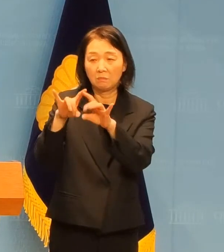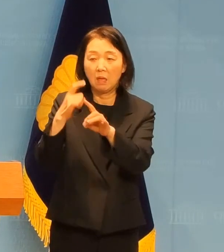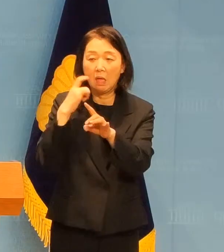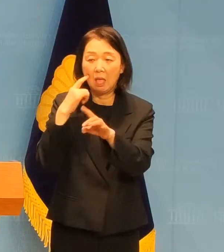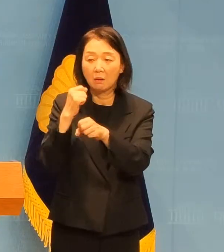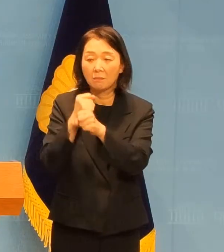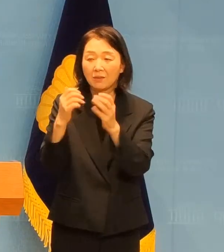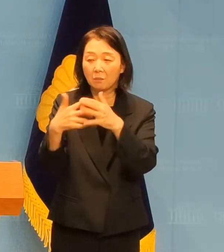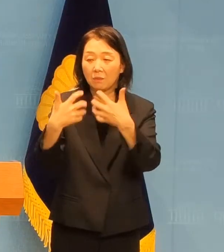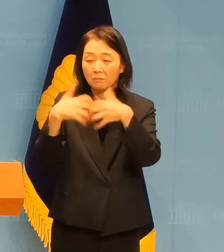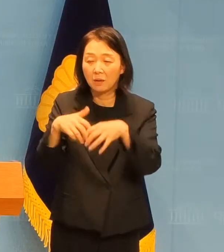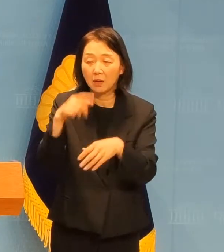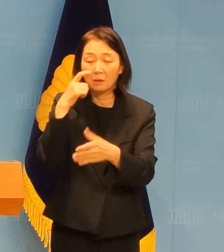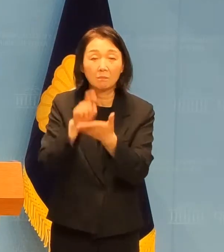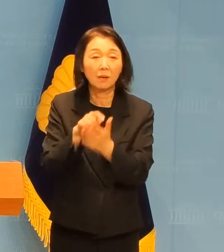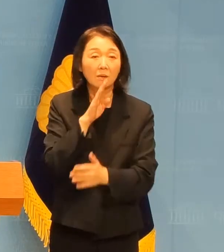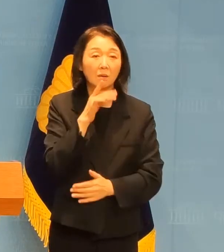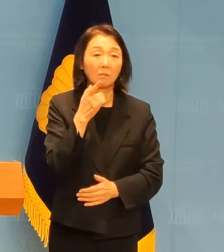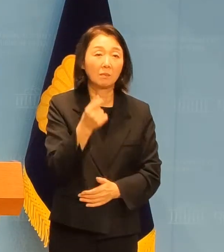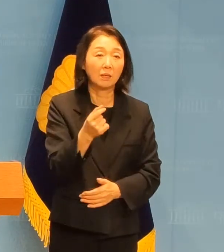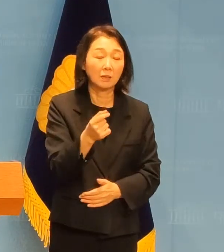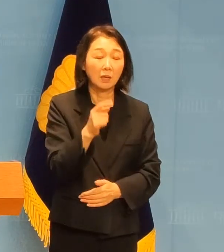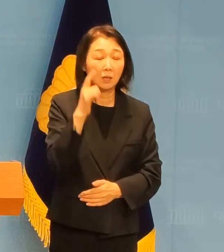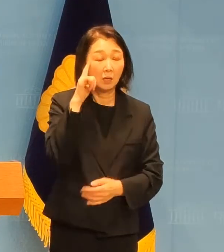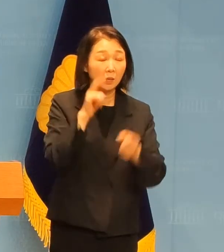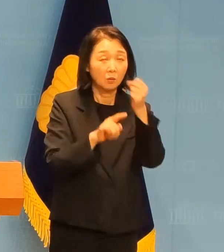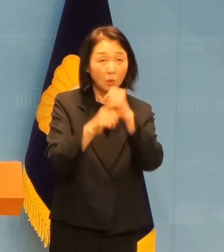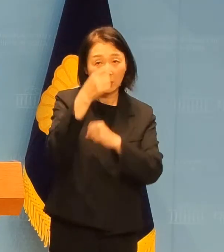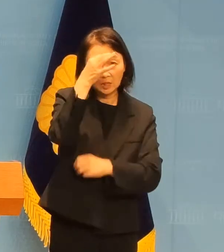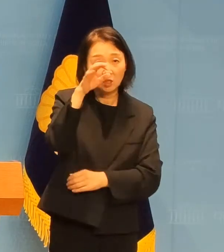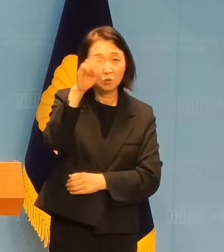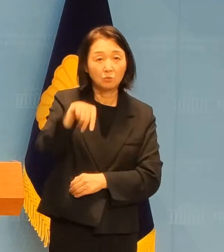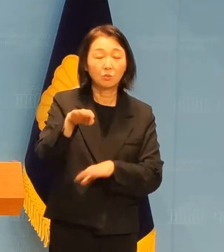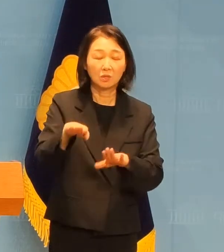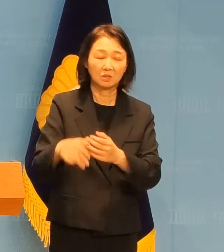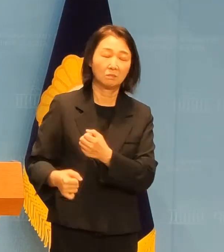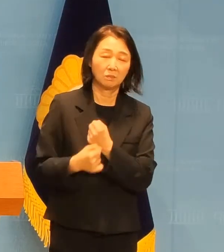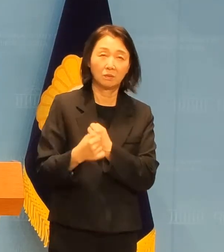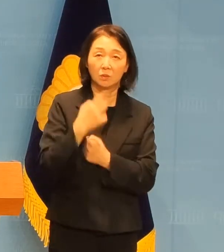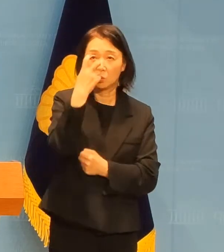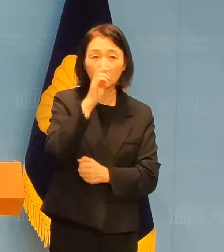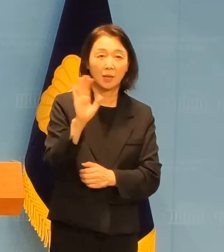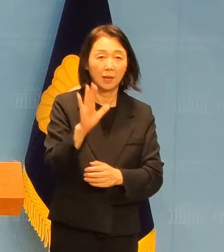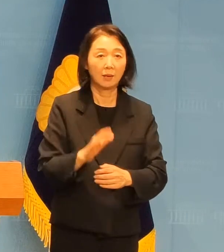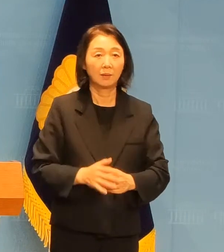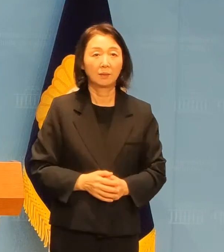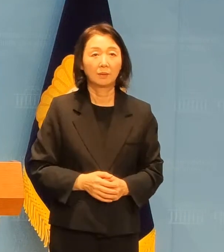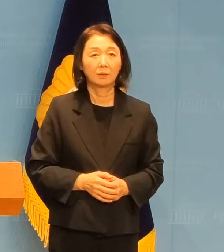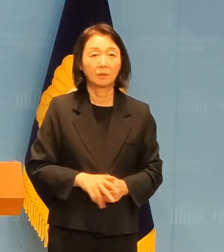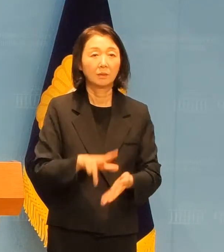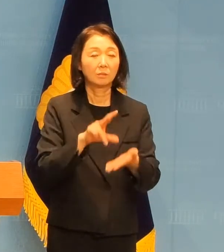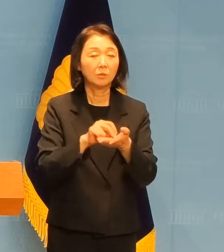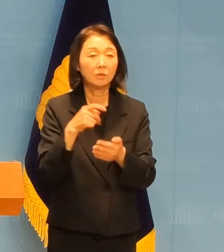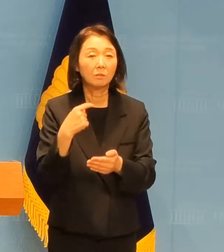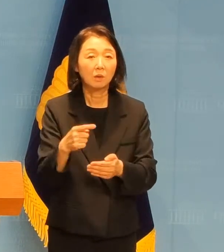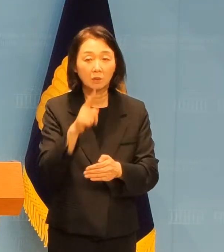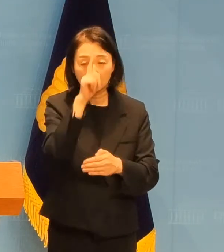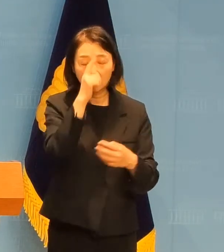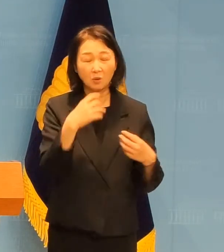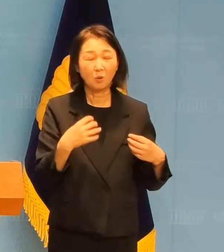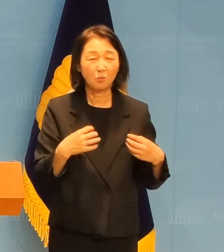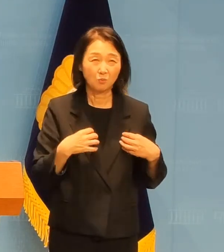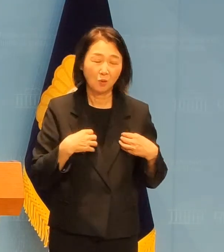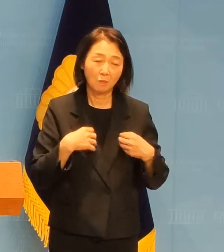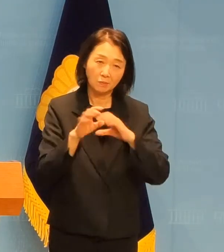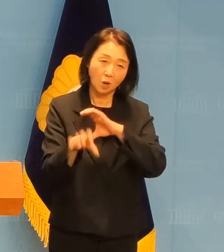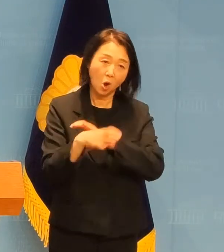새로 발견되고 있지만 과기부는 여전히 손을 놓고 있습니다. 더 큰 문제는 정부의 허술한